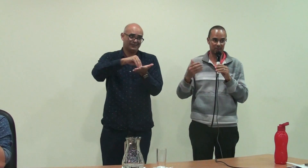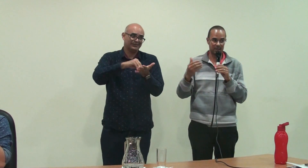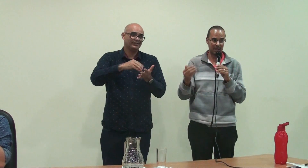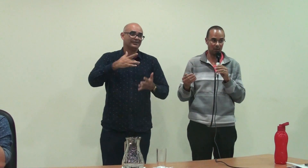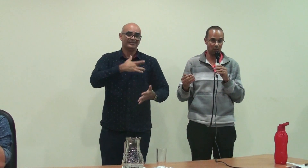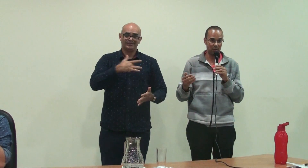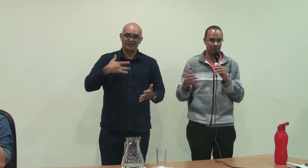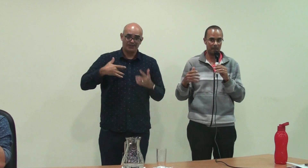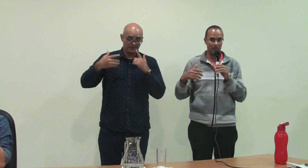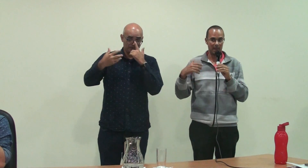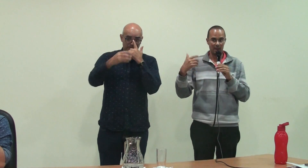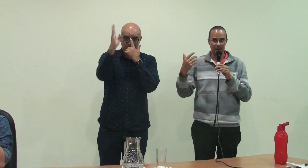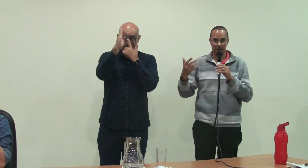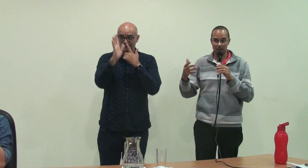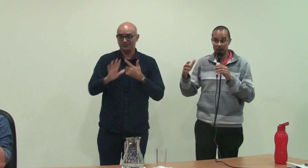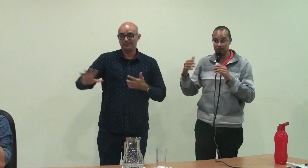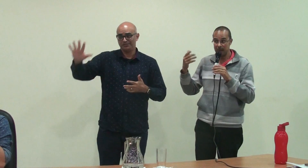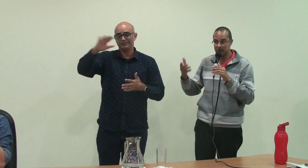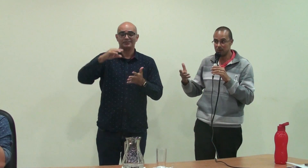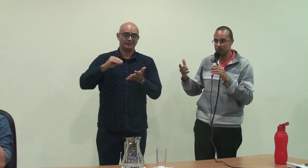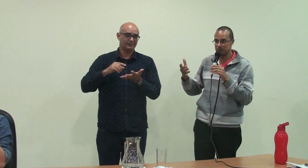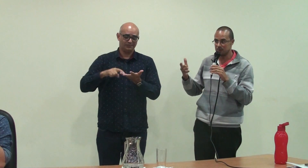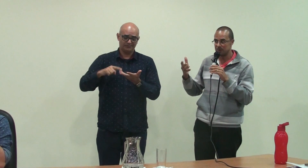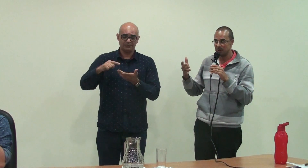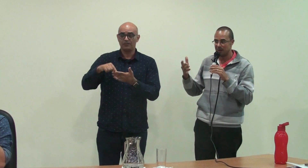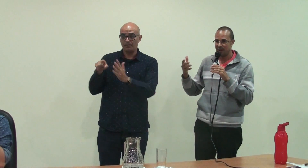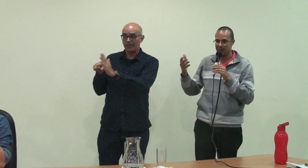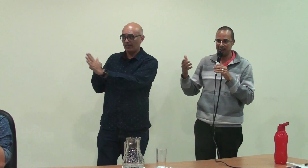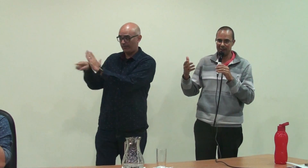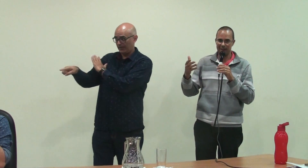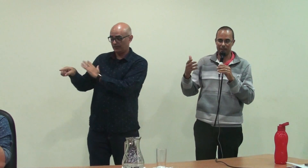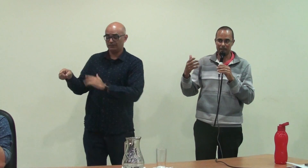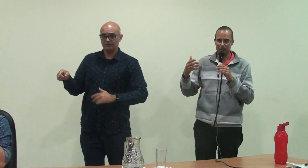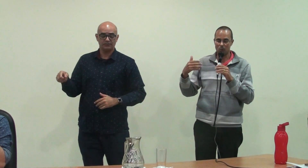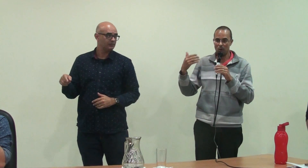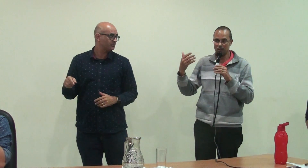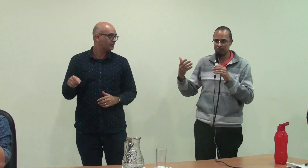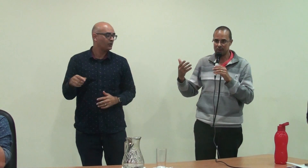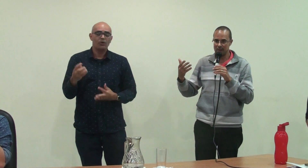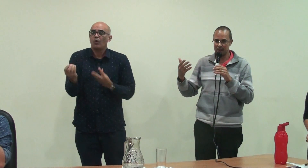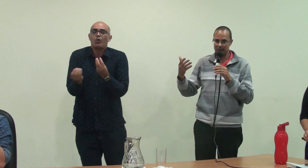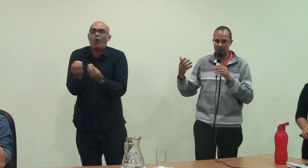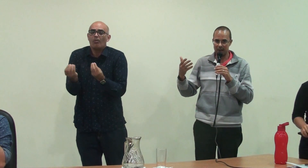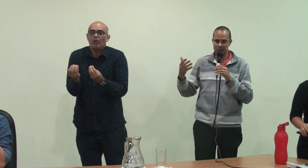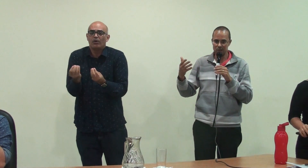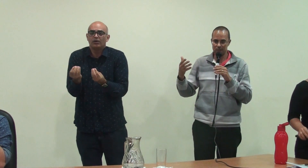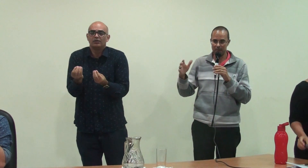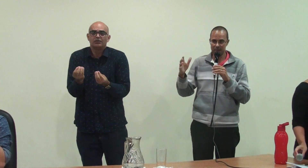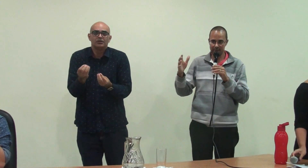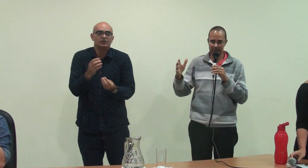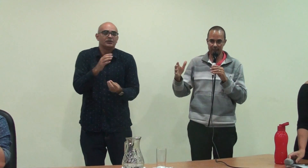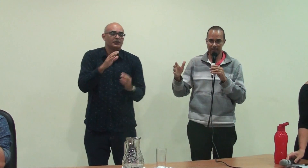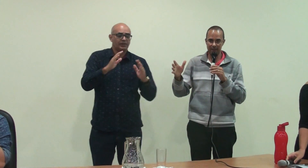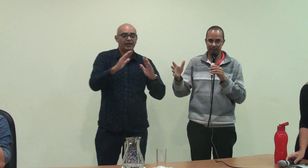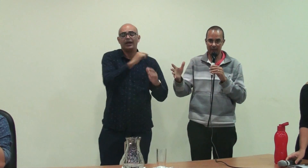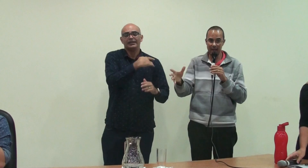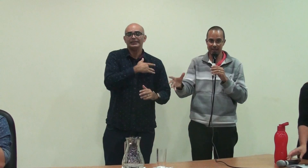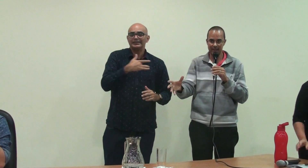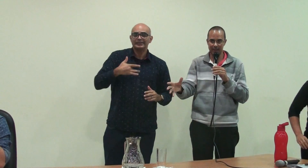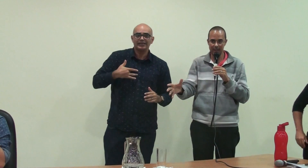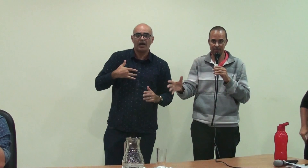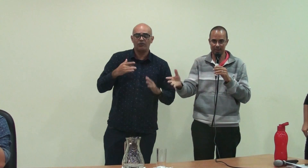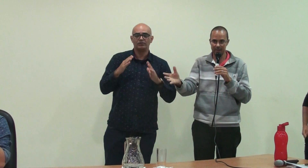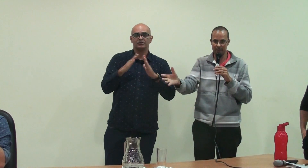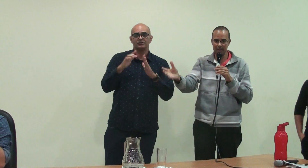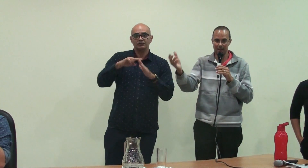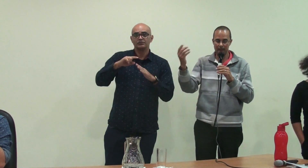anos em questão da saúde. Então, aí eu pergunto, como que a gente pode estar fazendo para levar